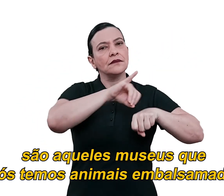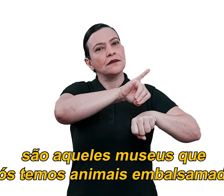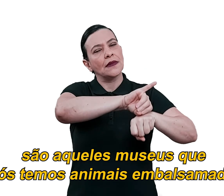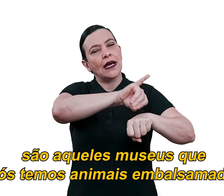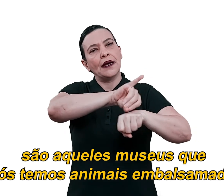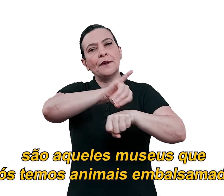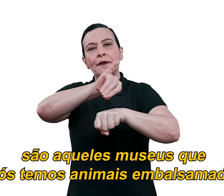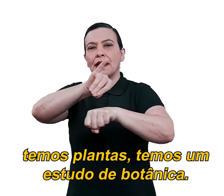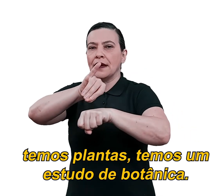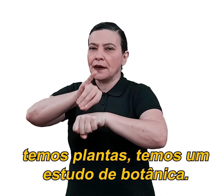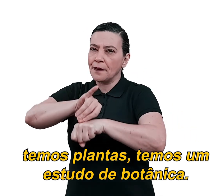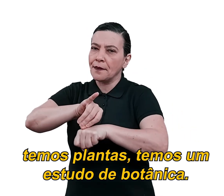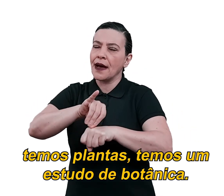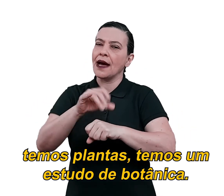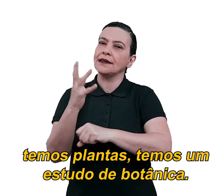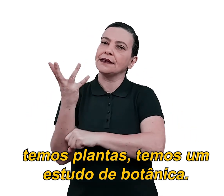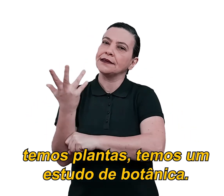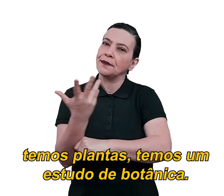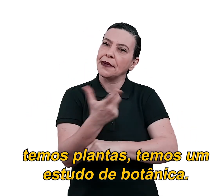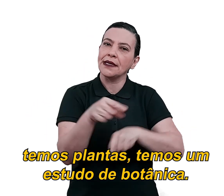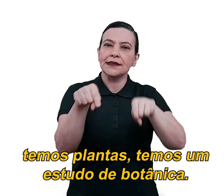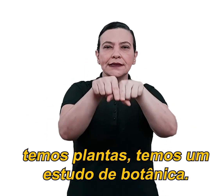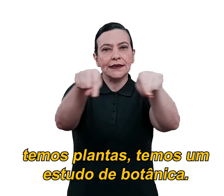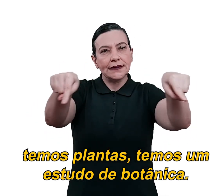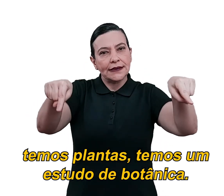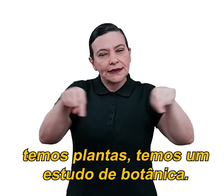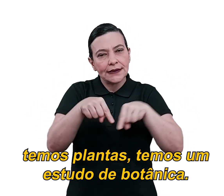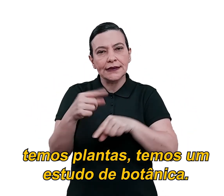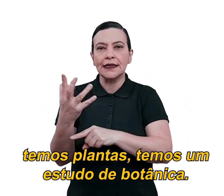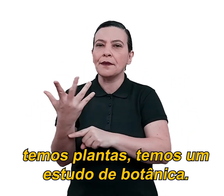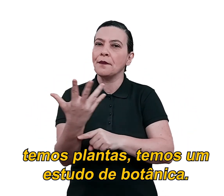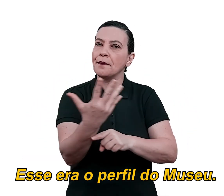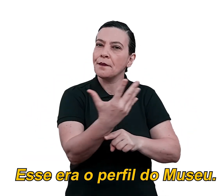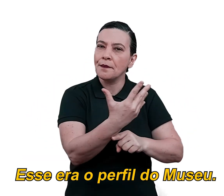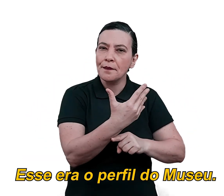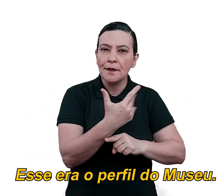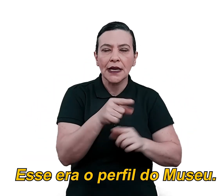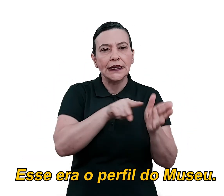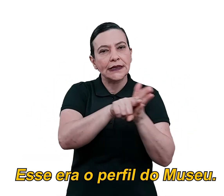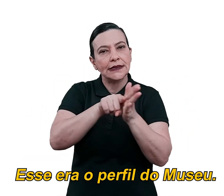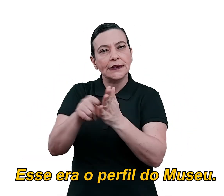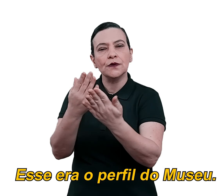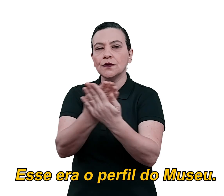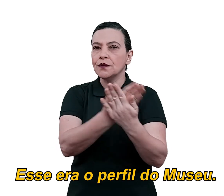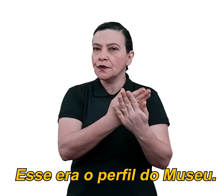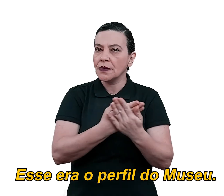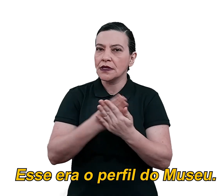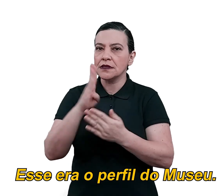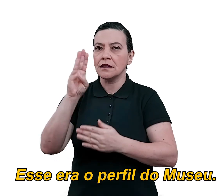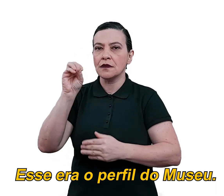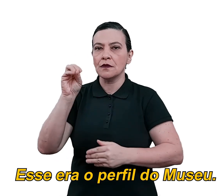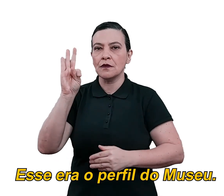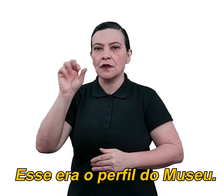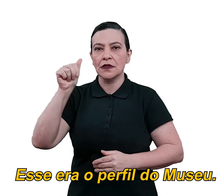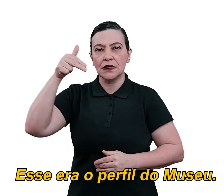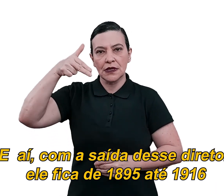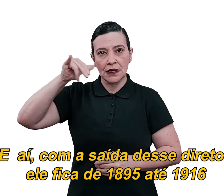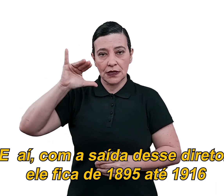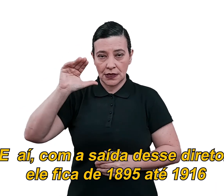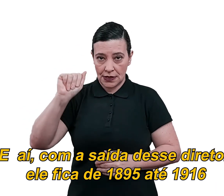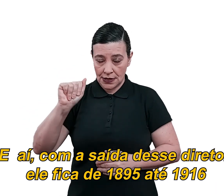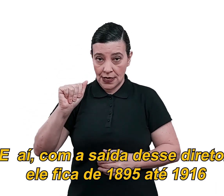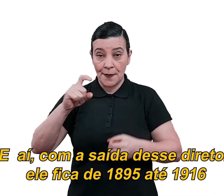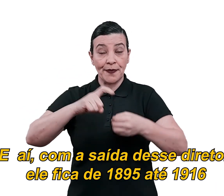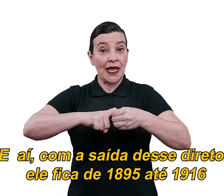animais embalsamados, nós temos plantas, né? Nós temos um estudo de botânica, esse era o perfil do museu. Uhum. E